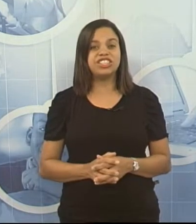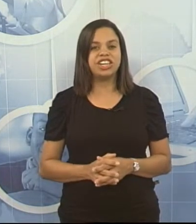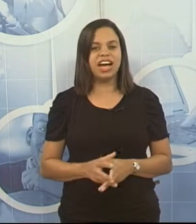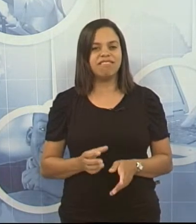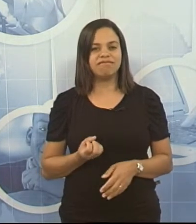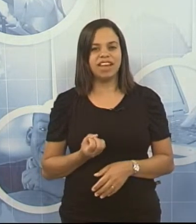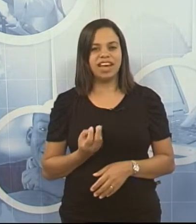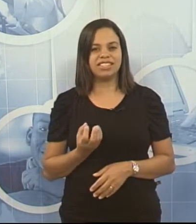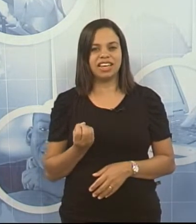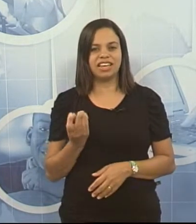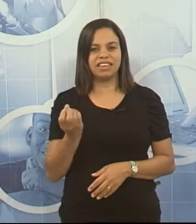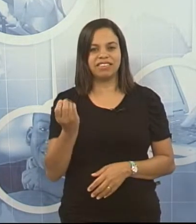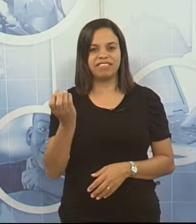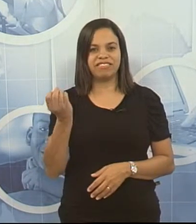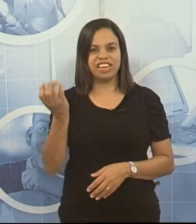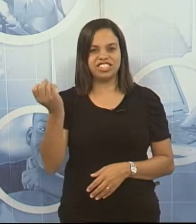viajar é esse aqui. Viajar.